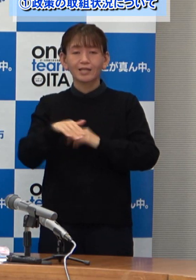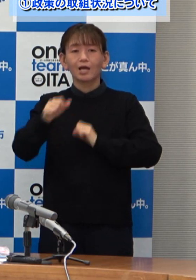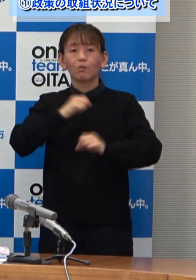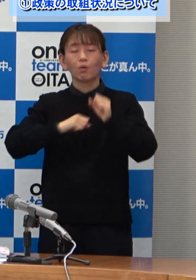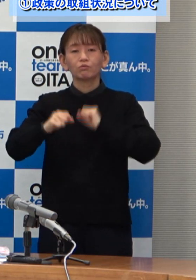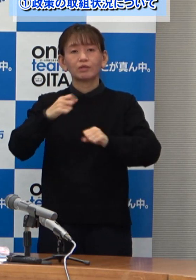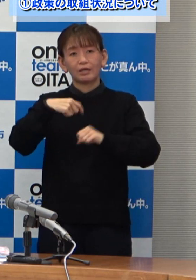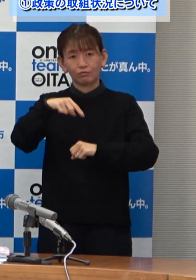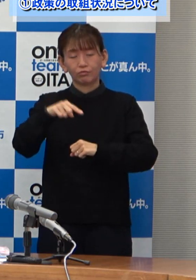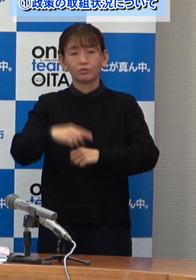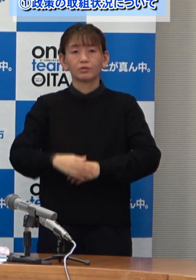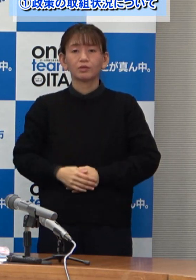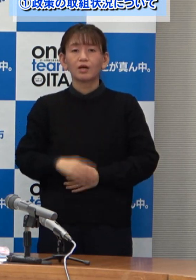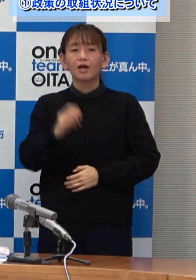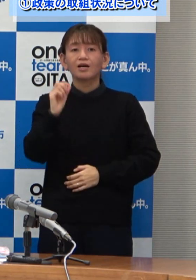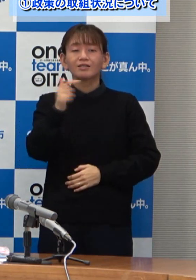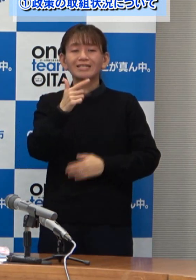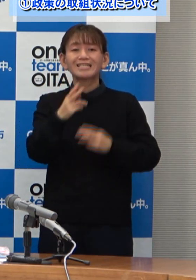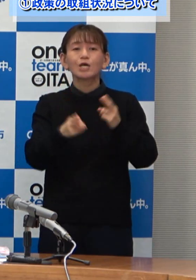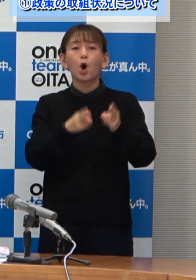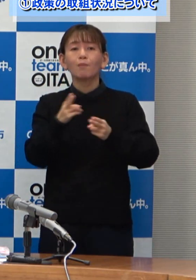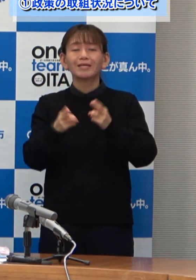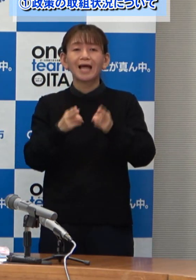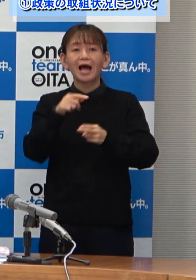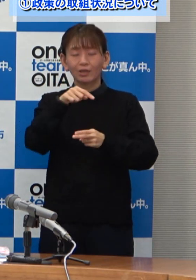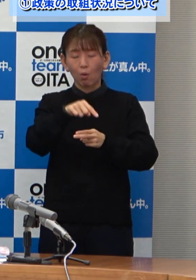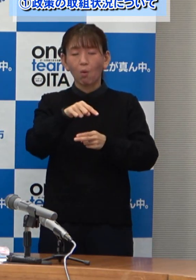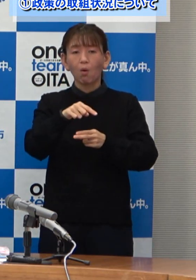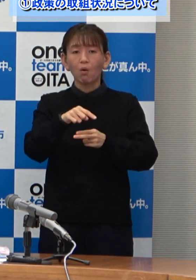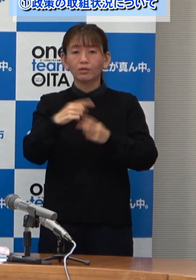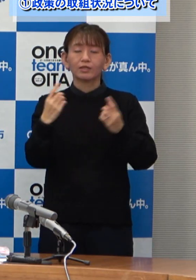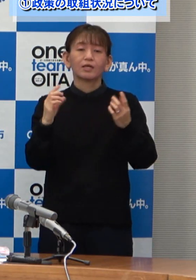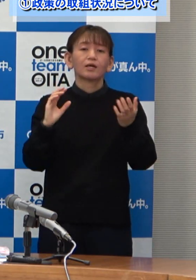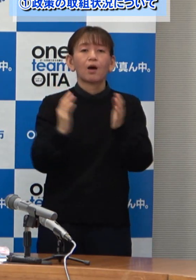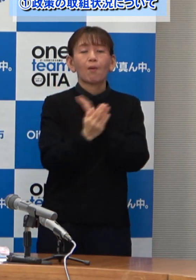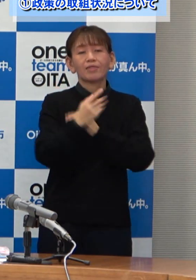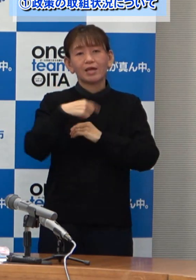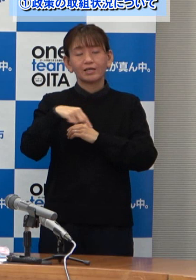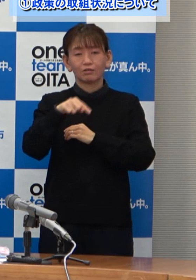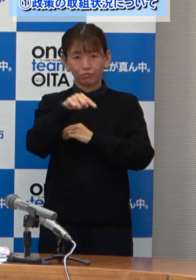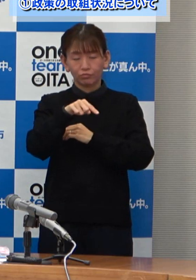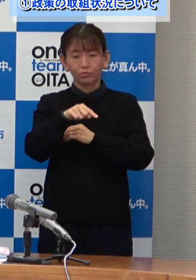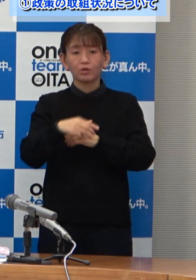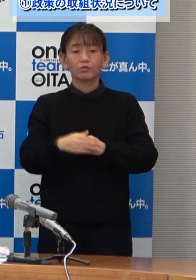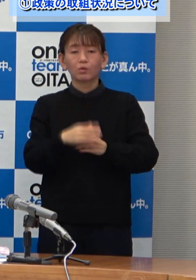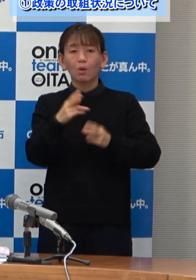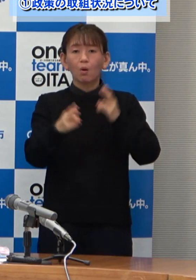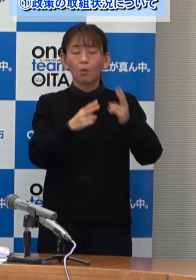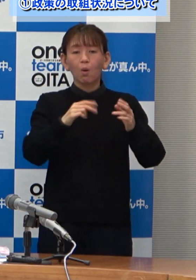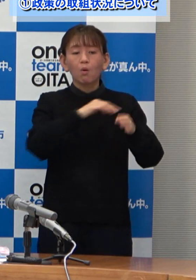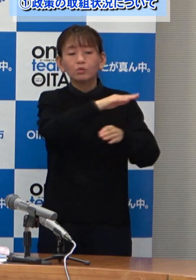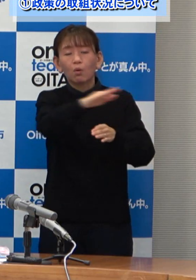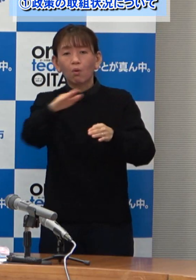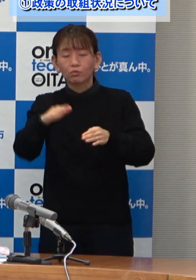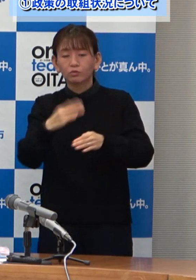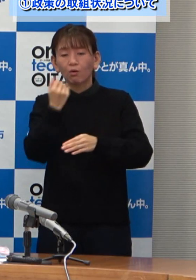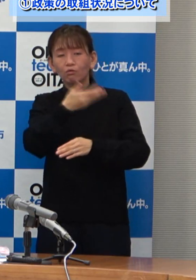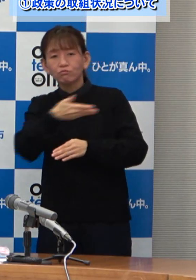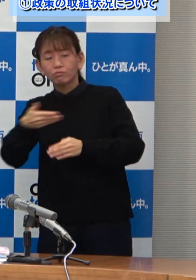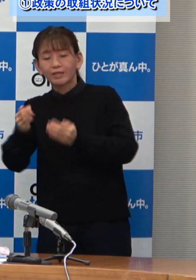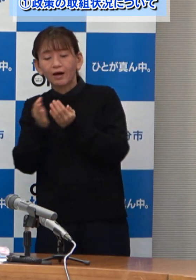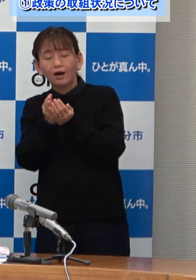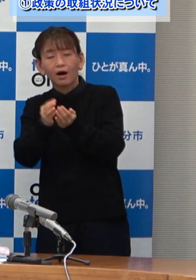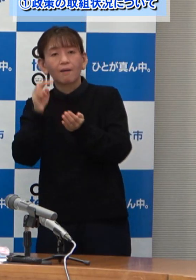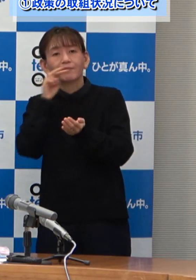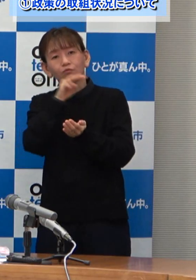いきますグリーンコンビナートを変化していくとえいうことでその工場軍を海側から見てもらいたいということ